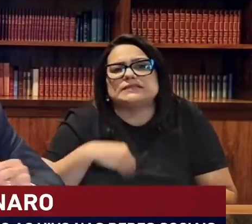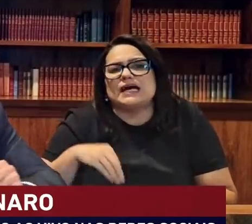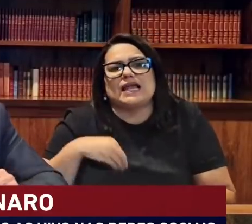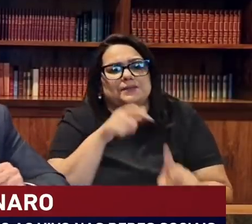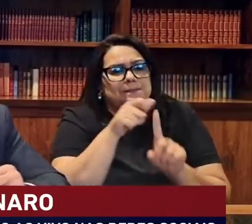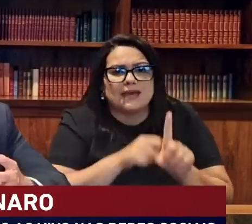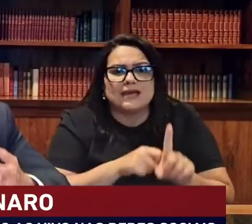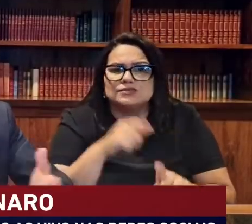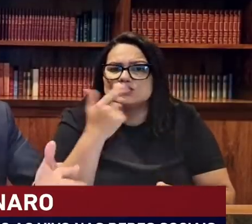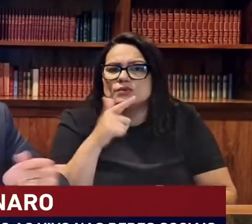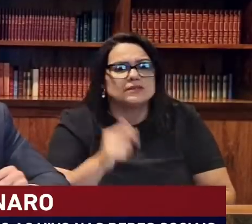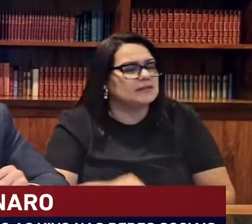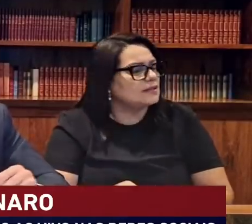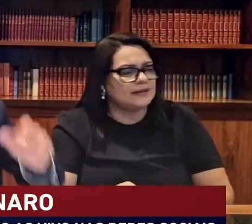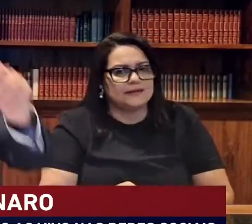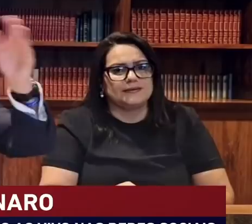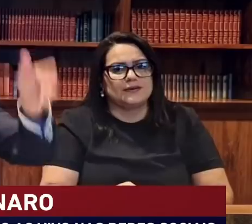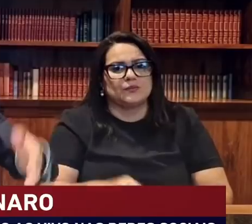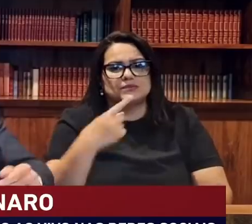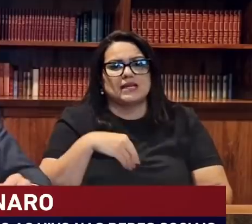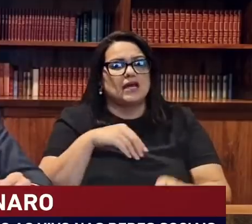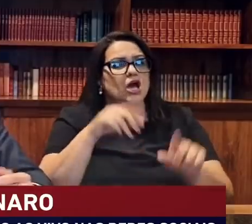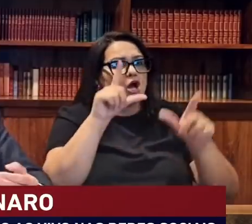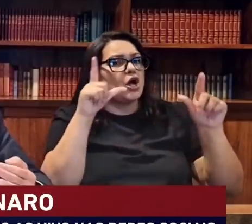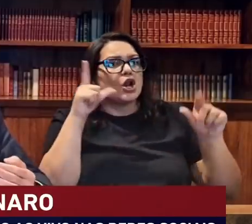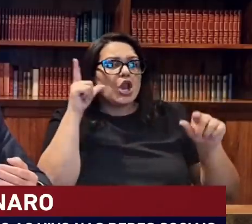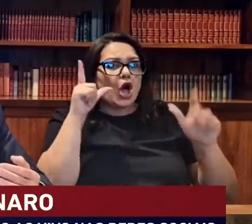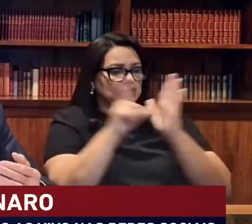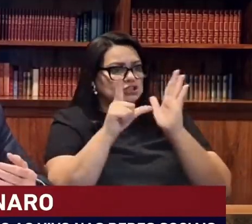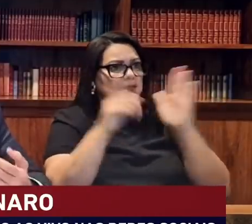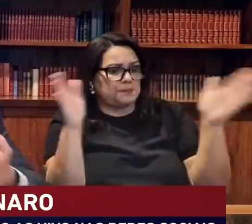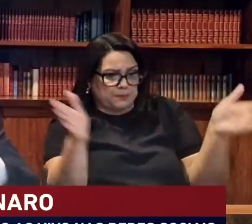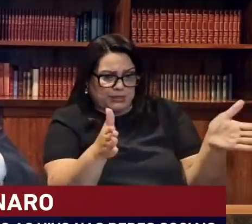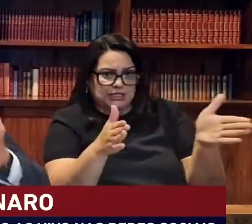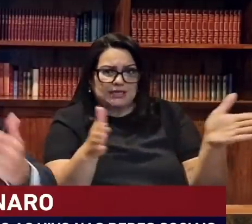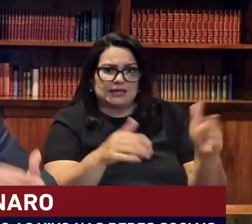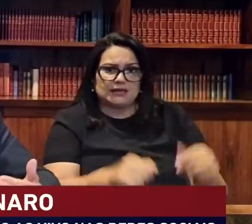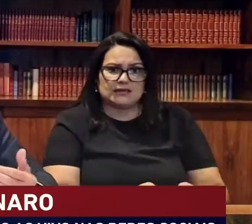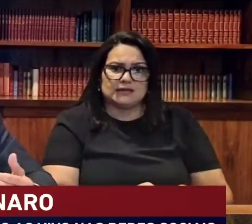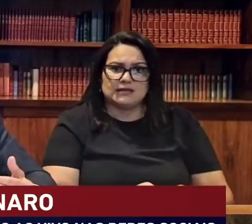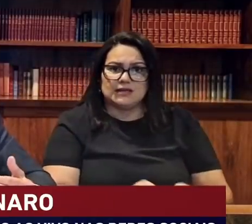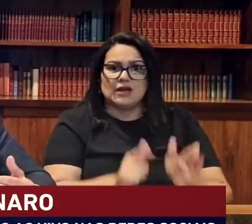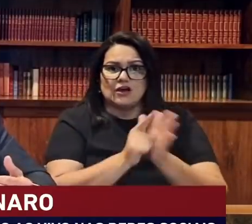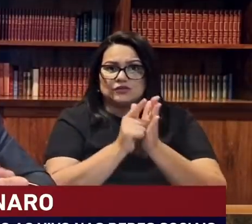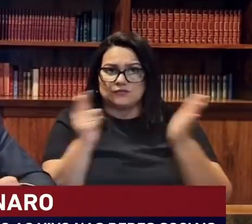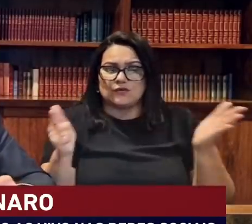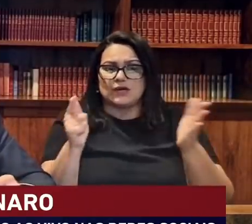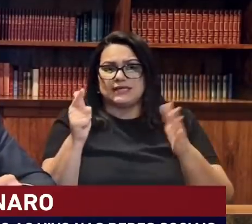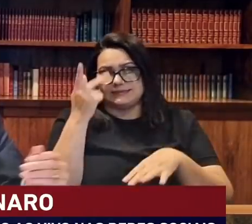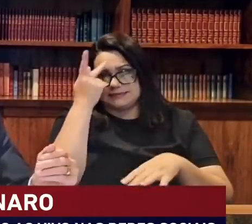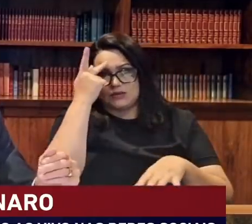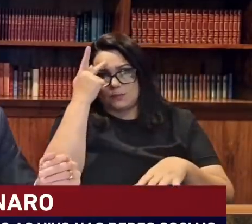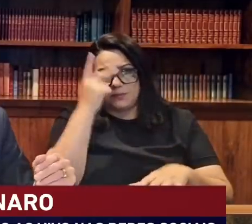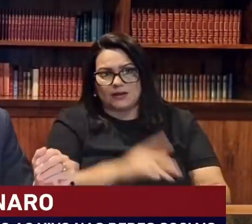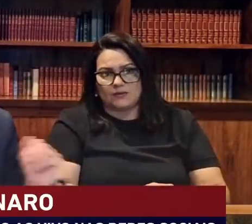mês. Não fatura. É uma lojinha de nada. E outra coisa, a Folha de São Paulo esteve lá